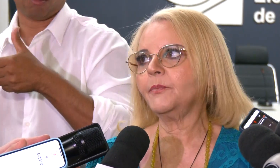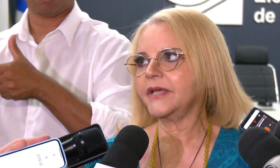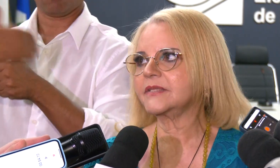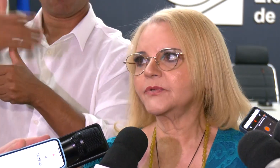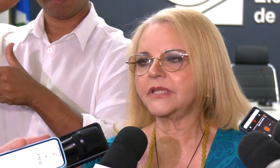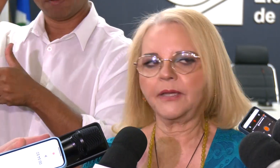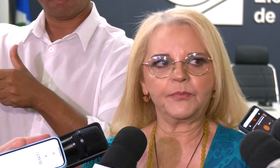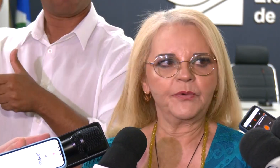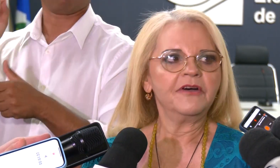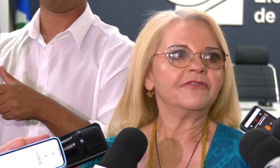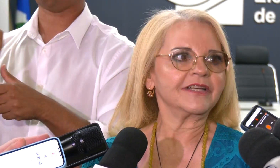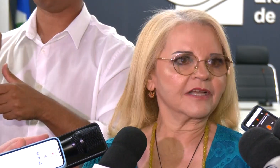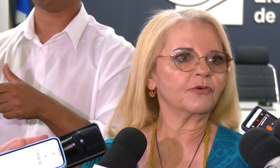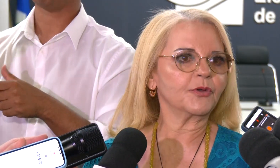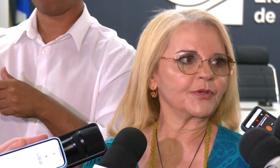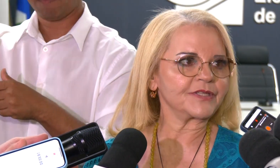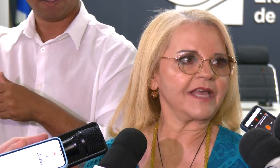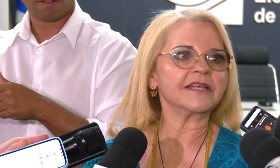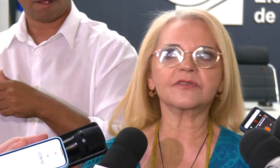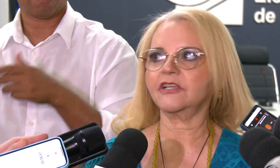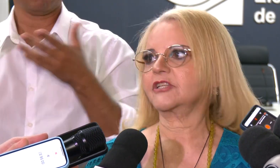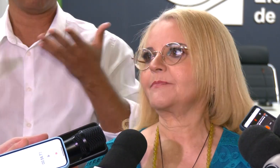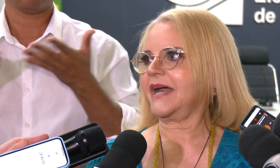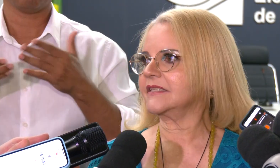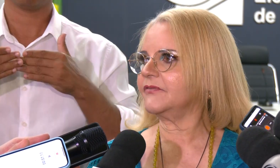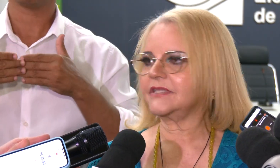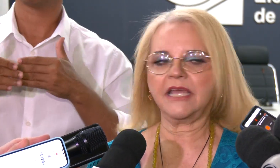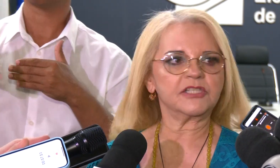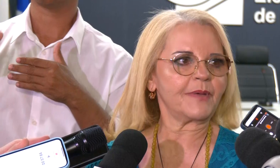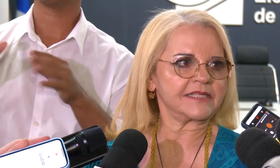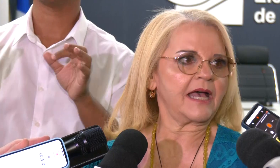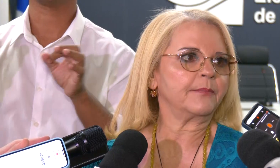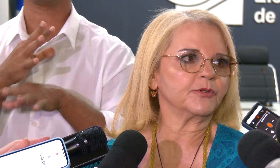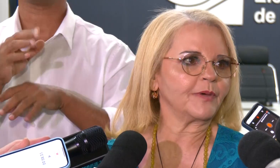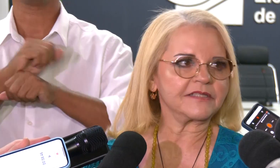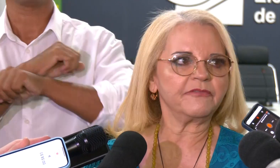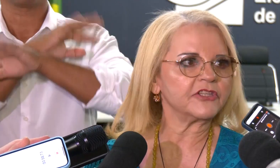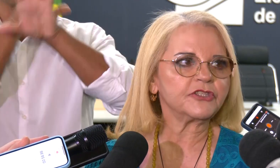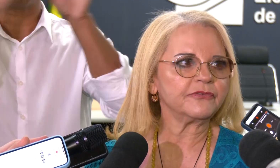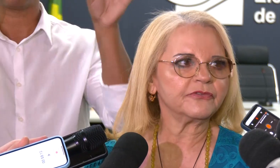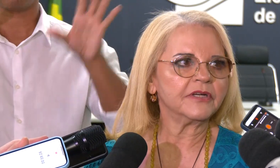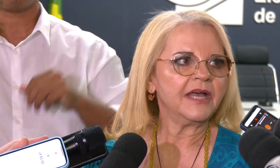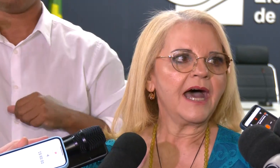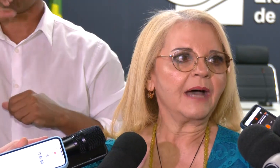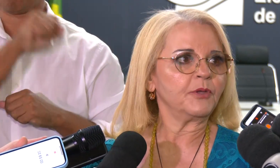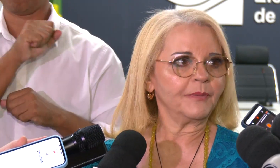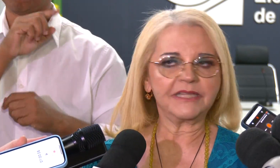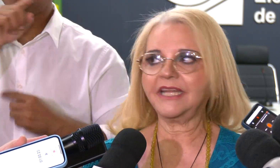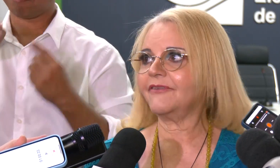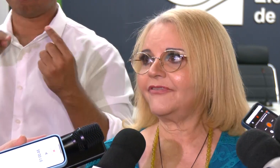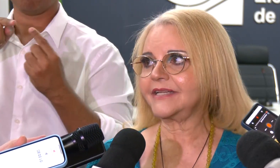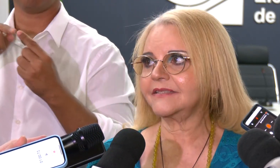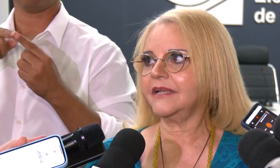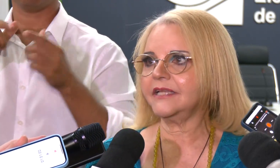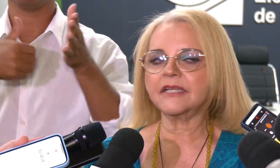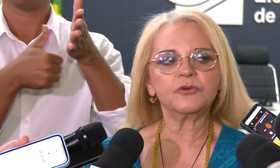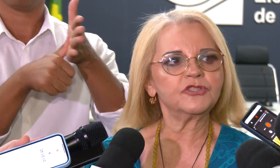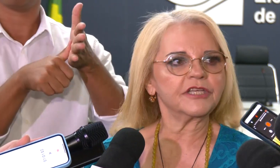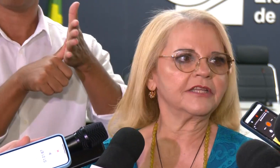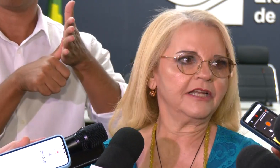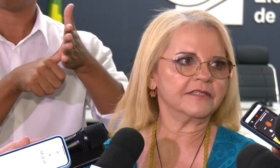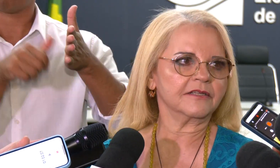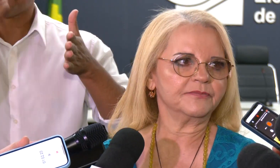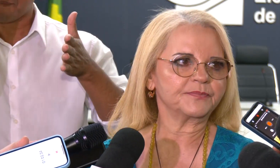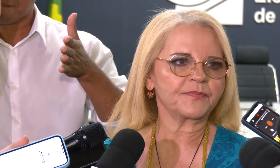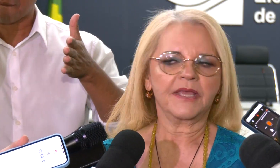e ao mesmo tempo fazer com que o processo seja mais eficiente mais rápido mais efetivo a biometria facilita